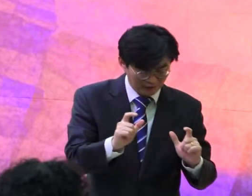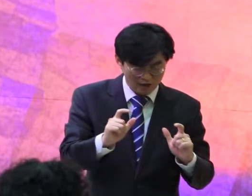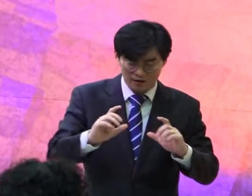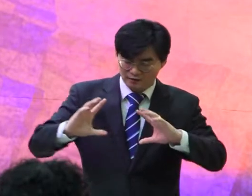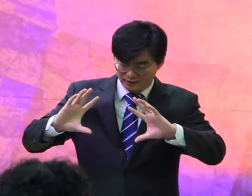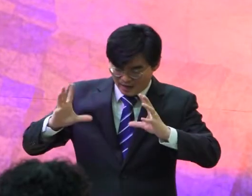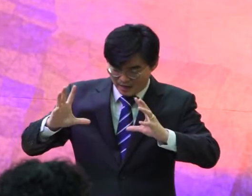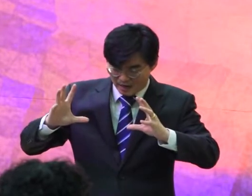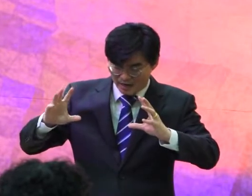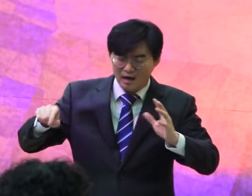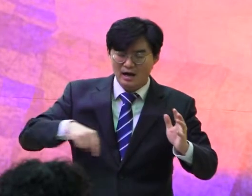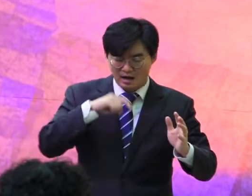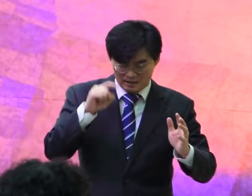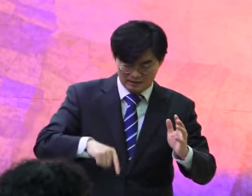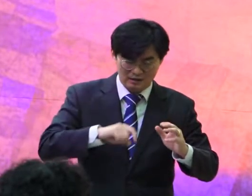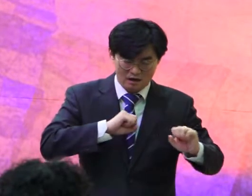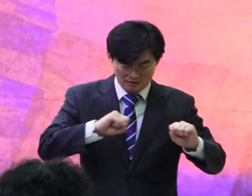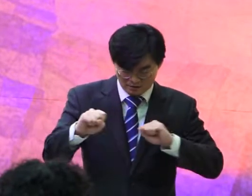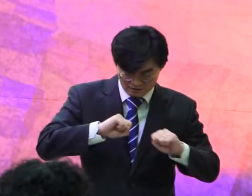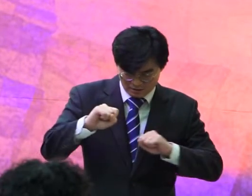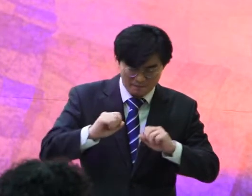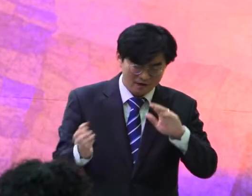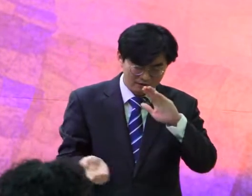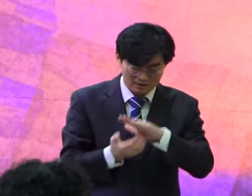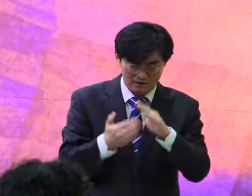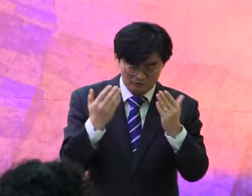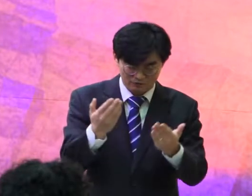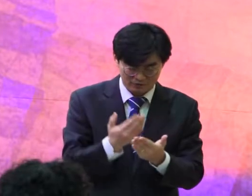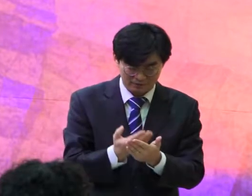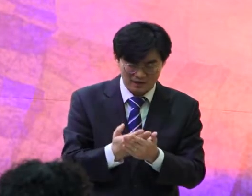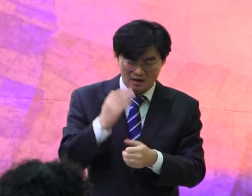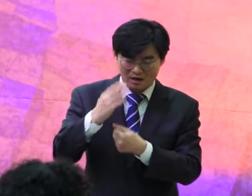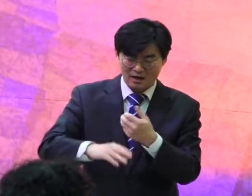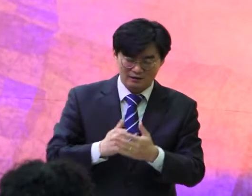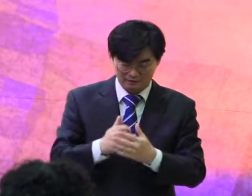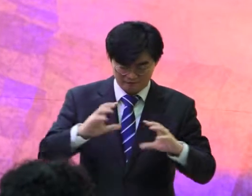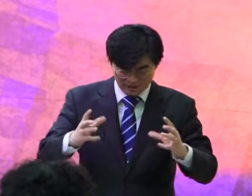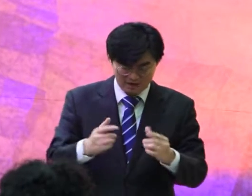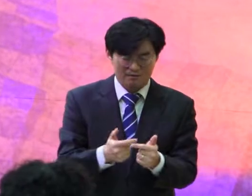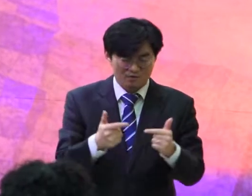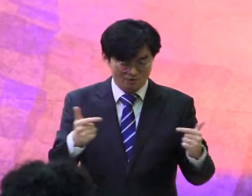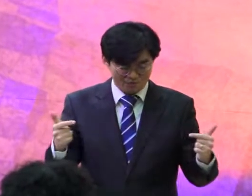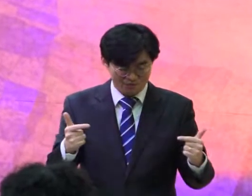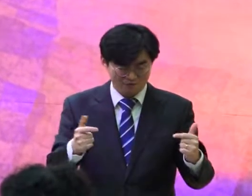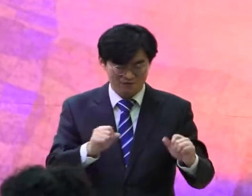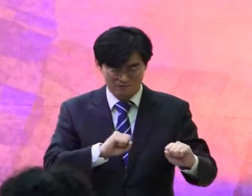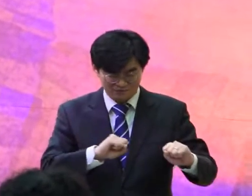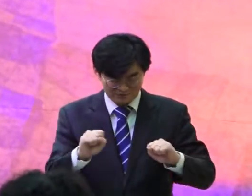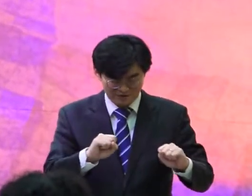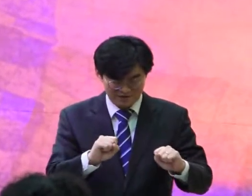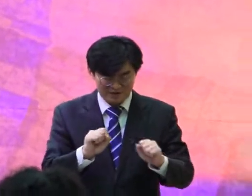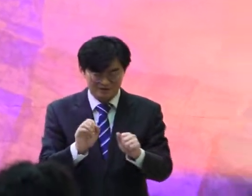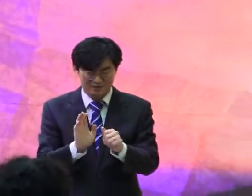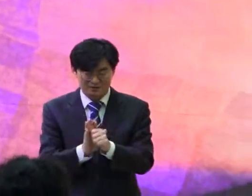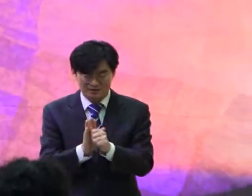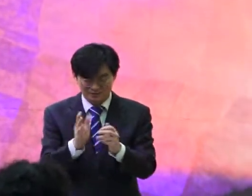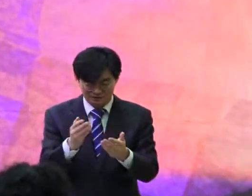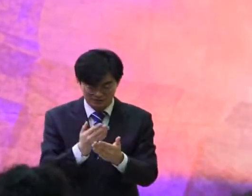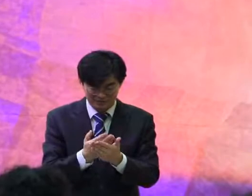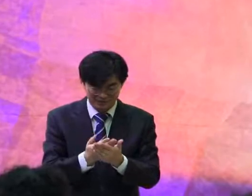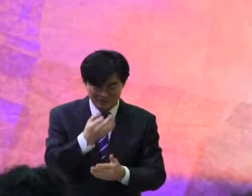가운데 주님 역사하여 주시옵소서. 하나님 나라 확장의 역사들이 이 어려운 때에도 일어나게 하여 주시옵시고